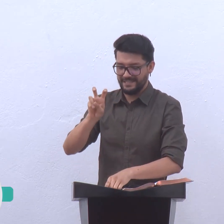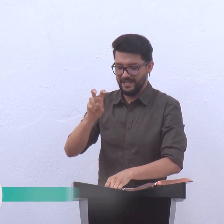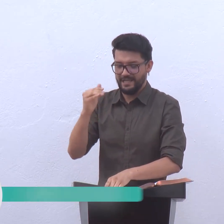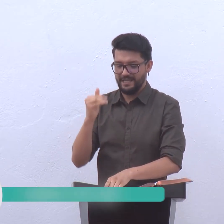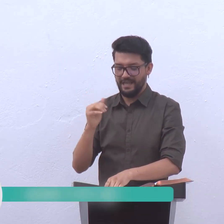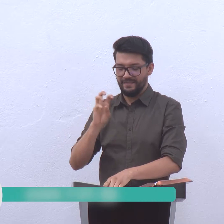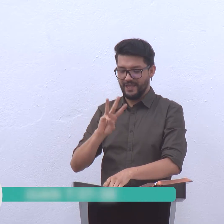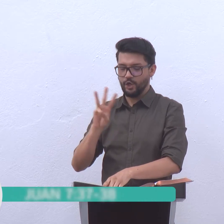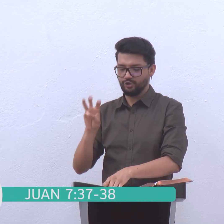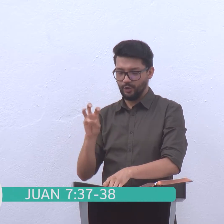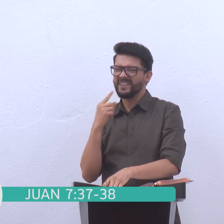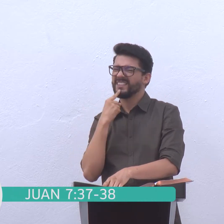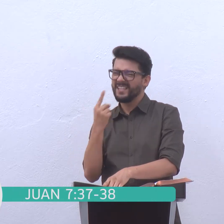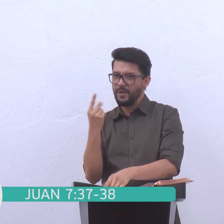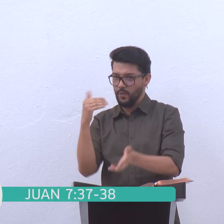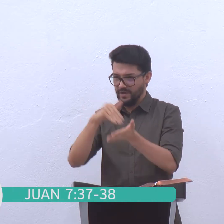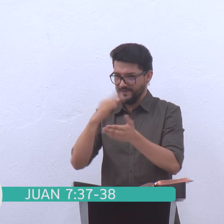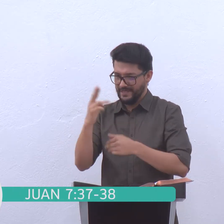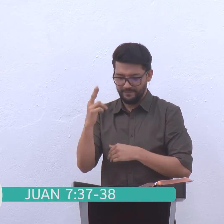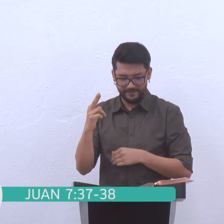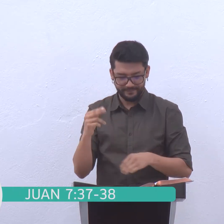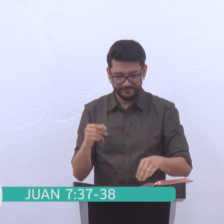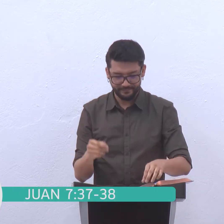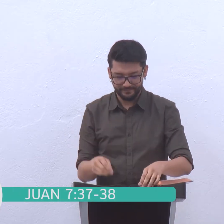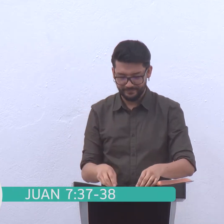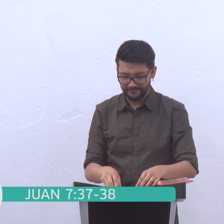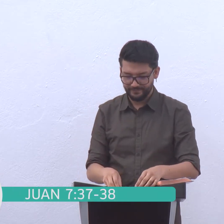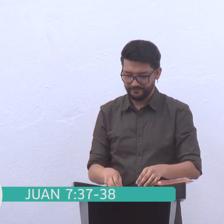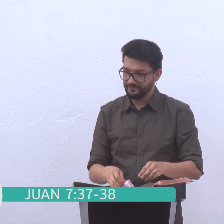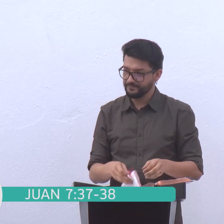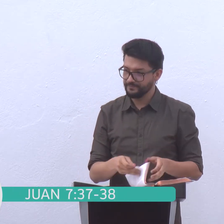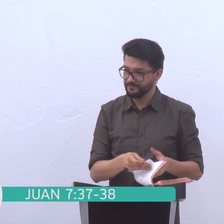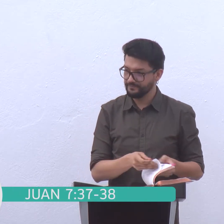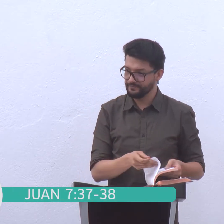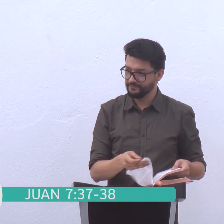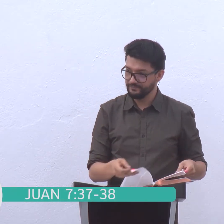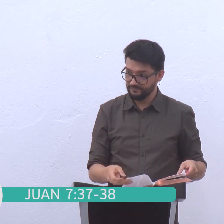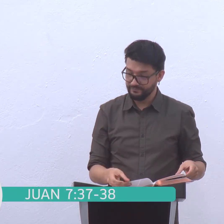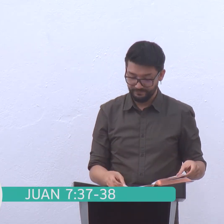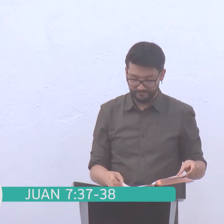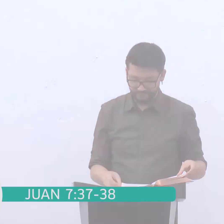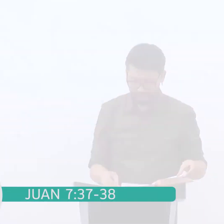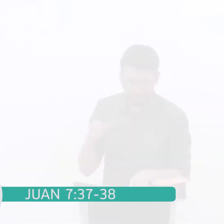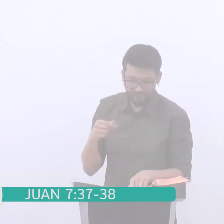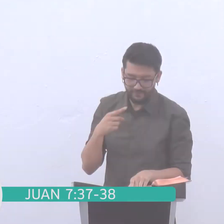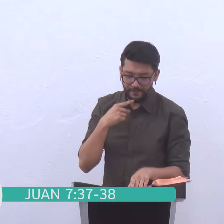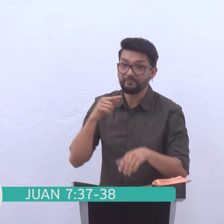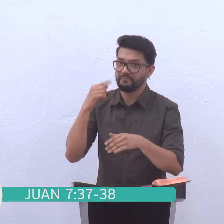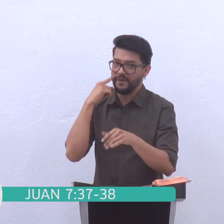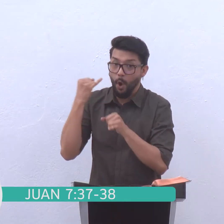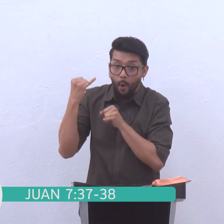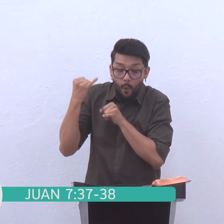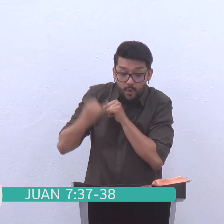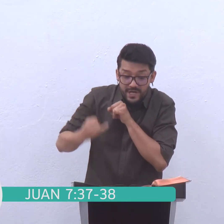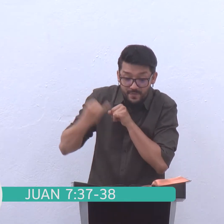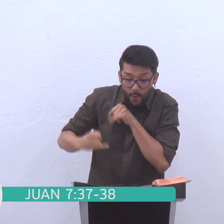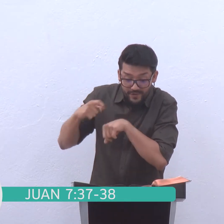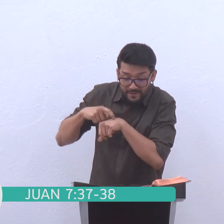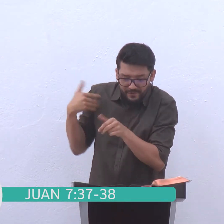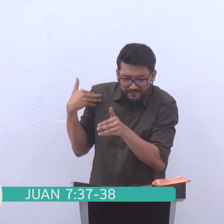7, versículo 37 y 38. Quiero que lo leamos nuevamente. Y dice así: en el